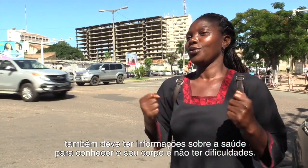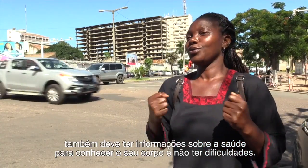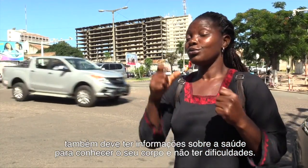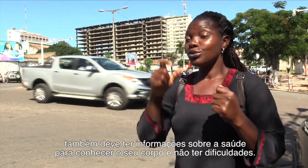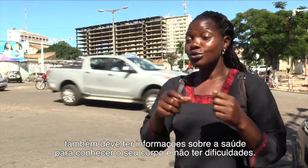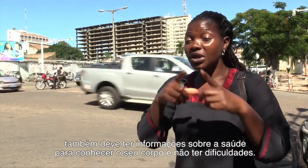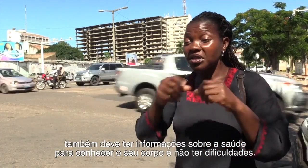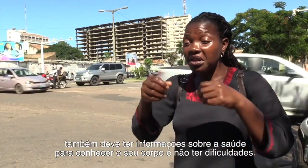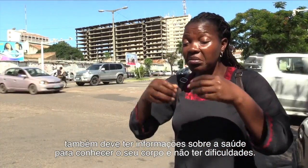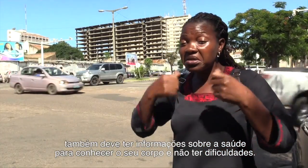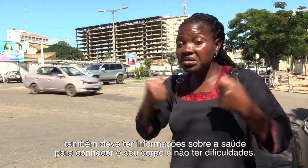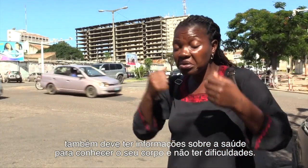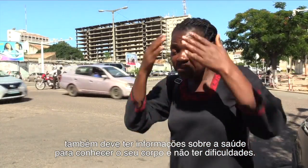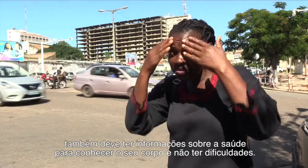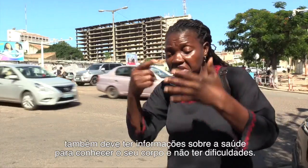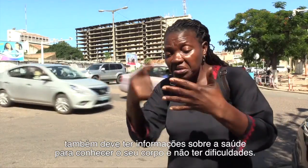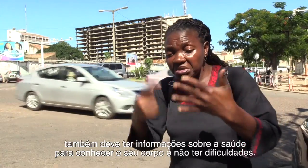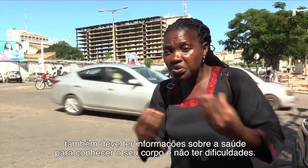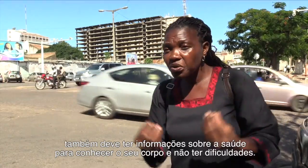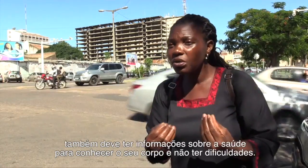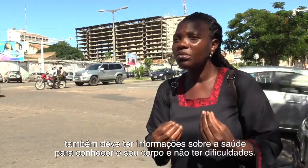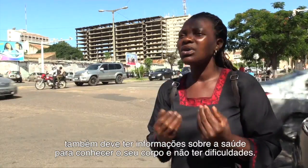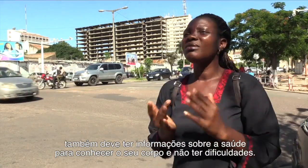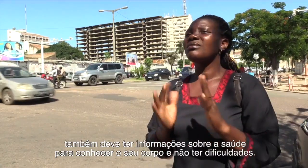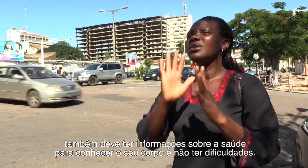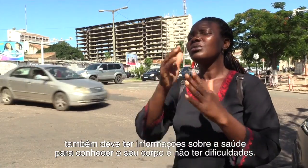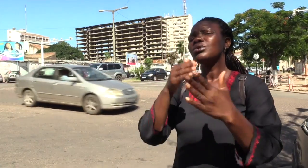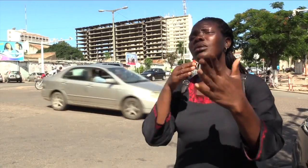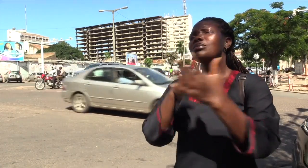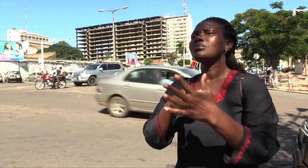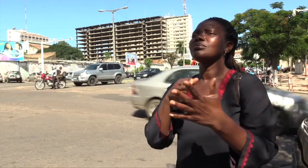para saber cuidar do seu corpo e não ter dificuldade.